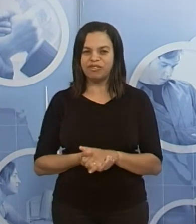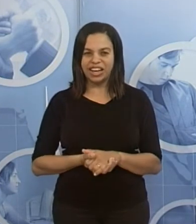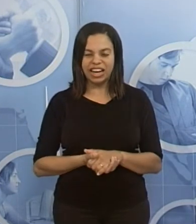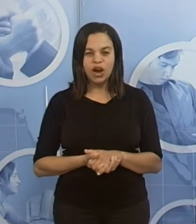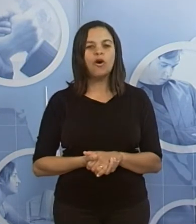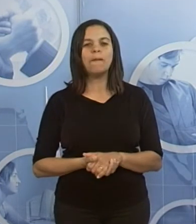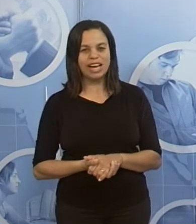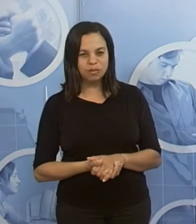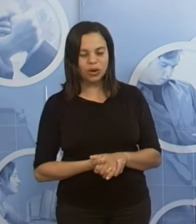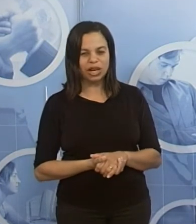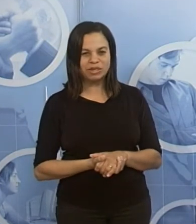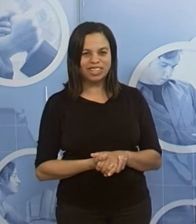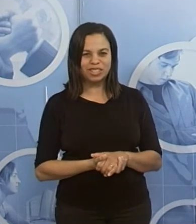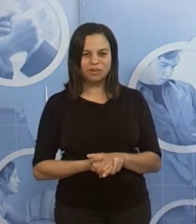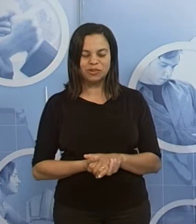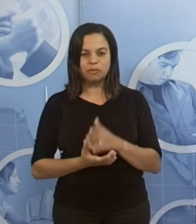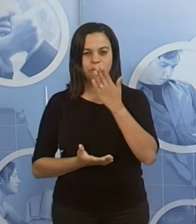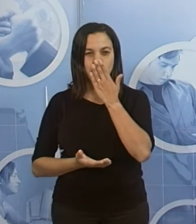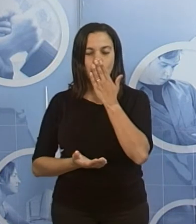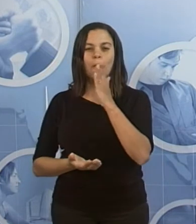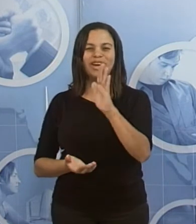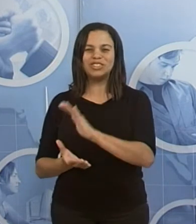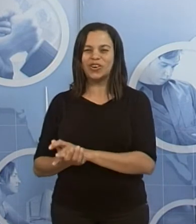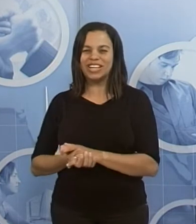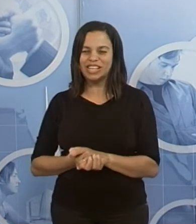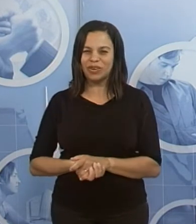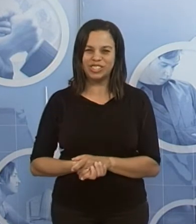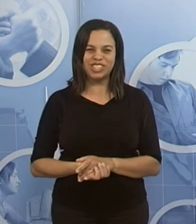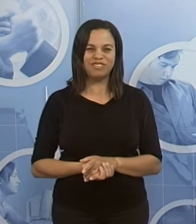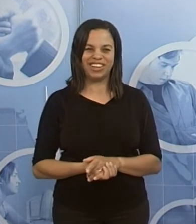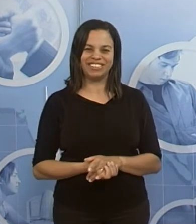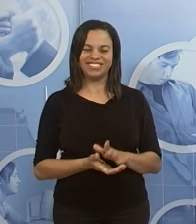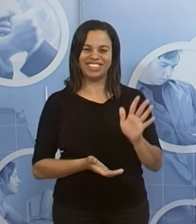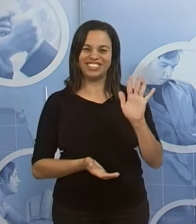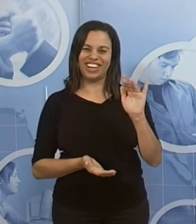terça-feira com mais um programa Sinais do Mundo. Um beijo no coração e a gente se vê. Tchau, tchau.